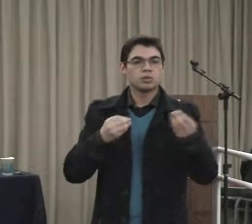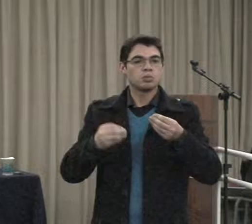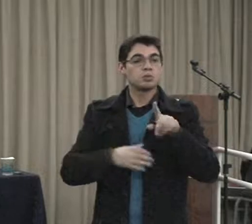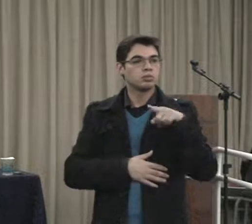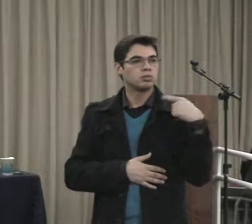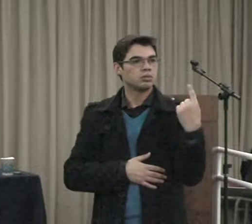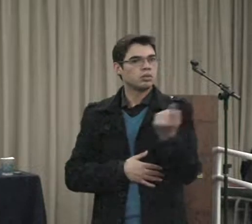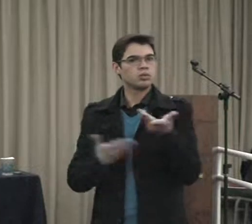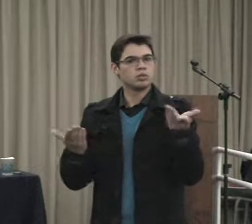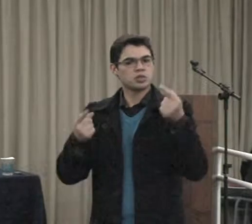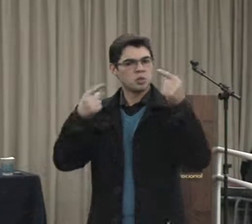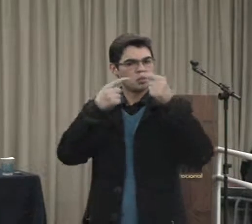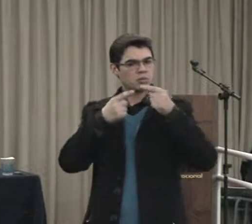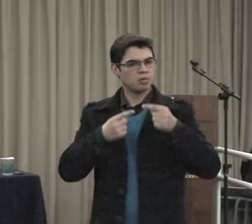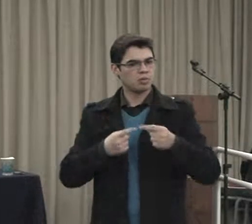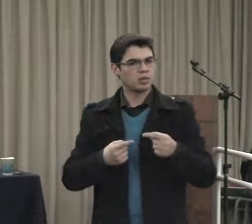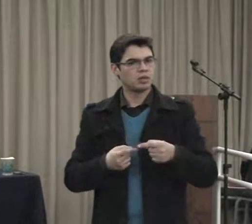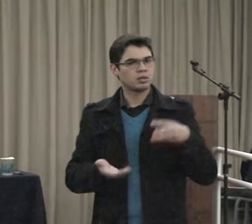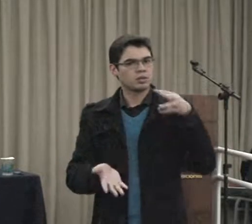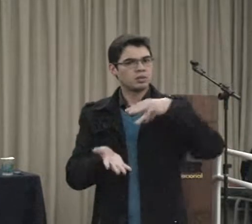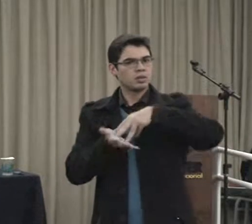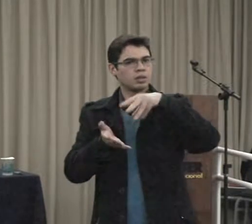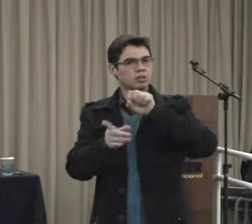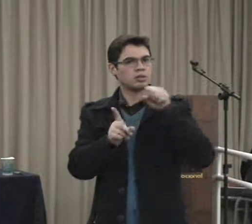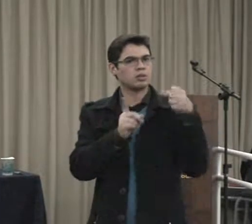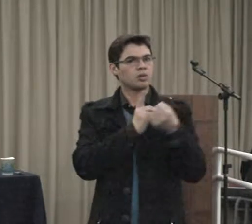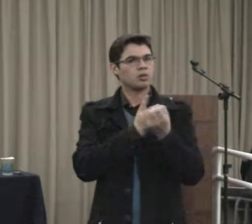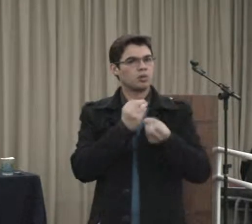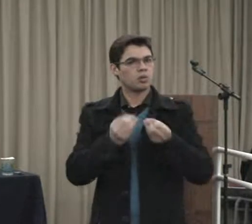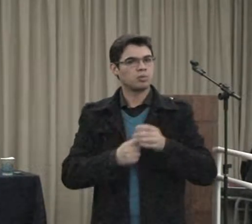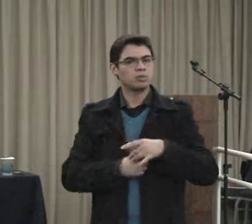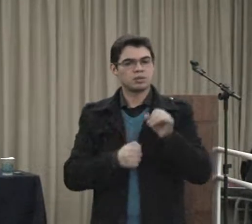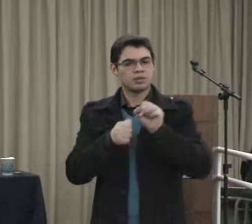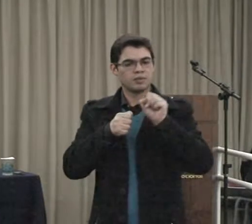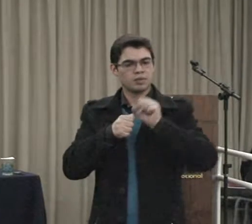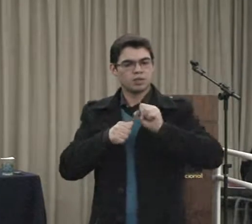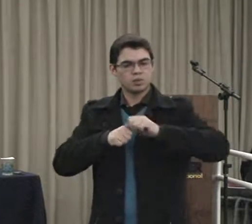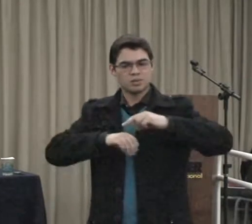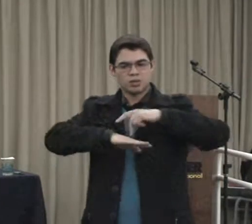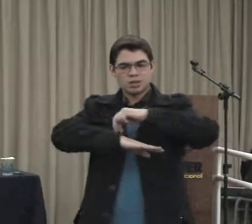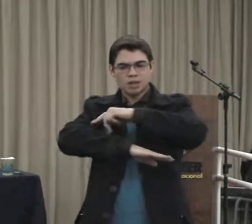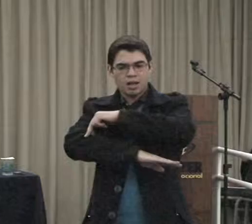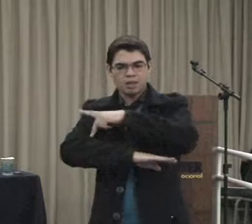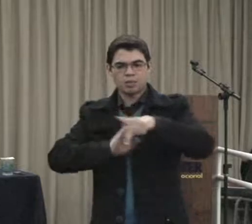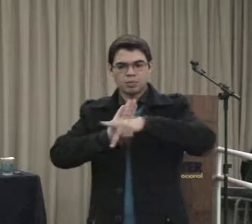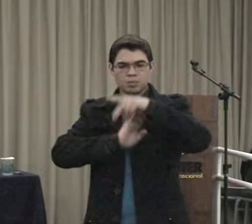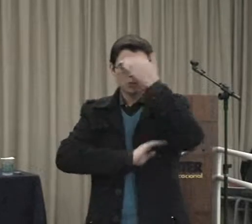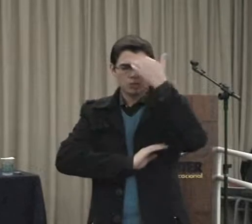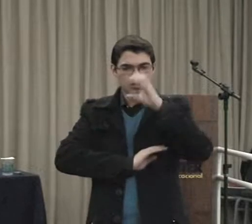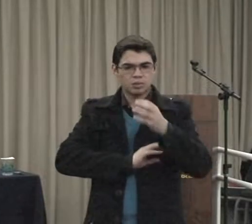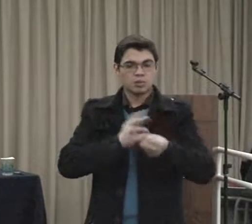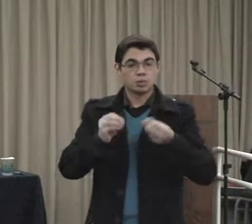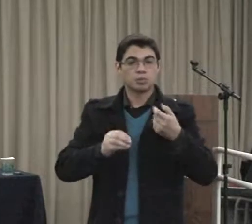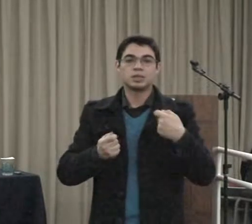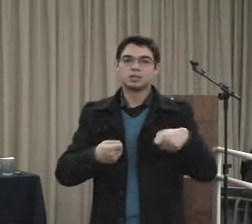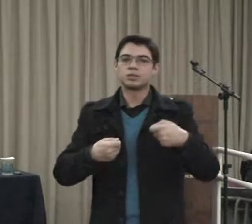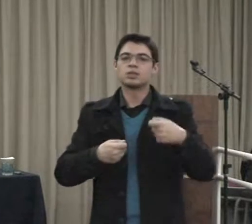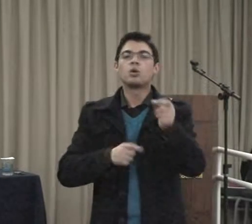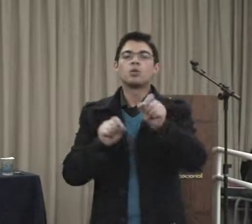nosso tema? Nós estamos falando de mudar a calçada? Então, precisa de um novo